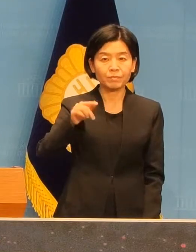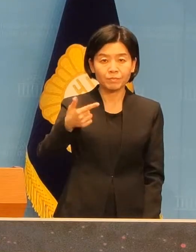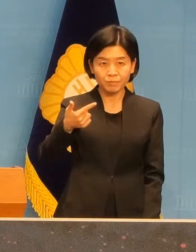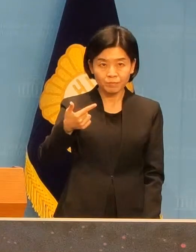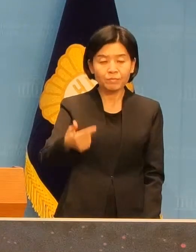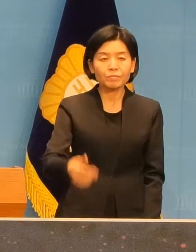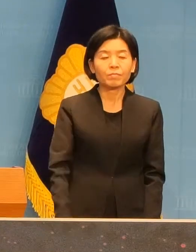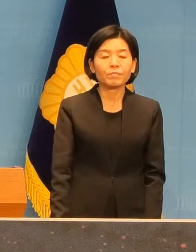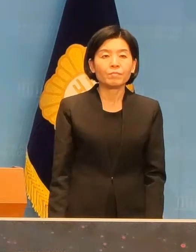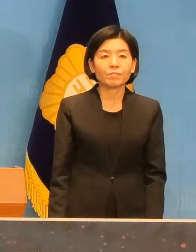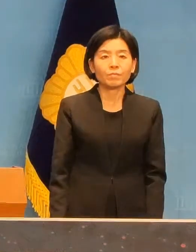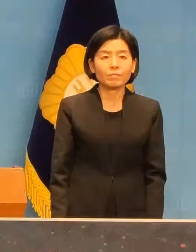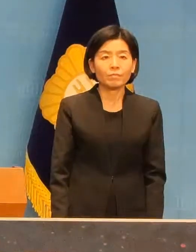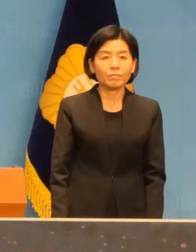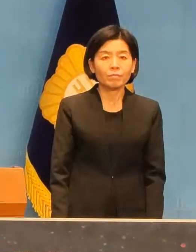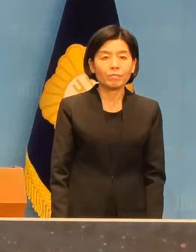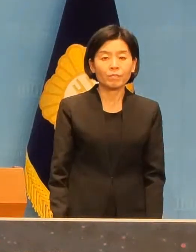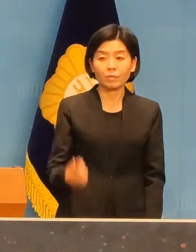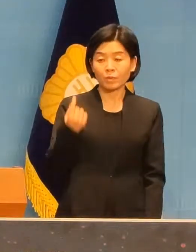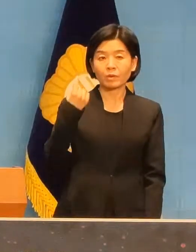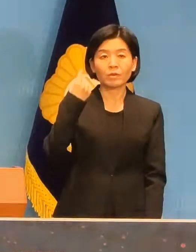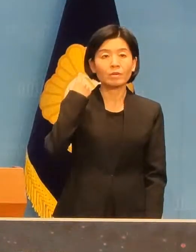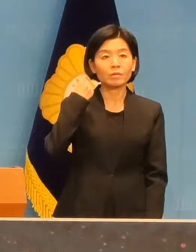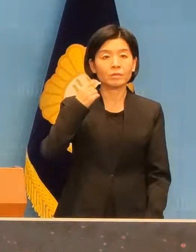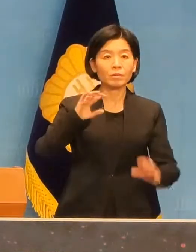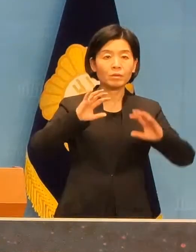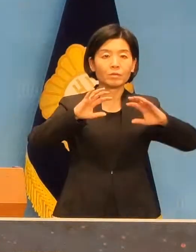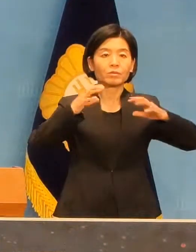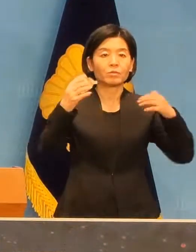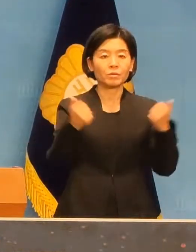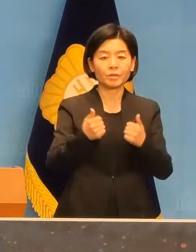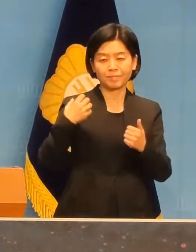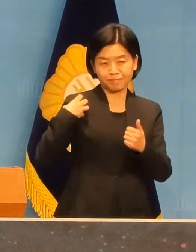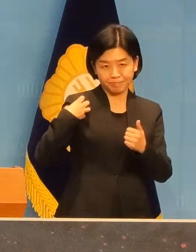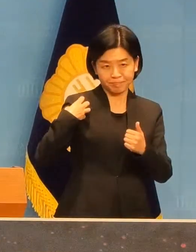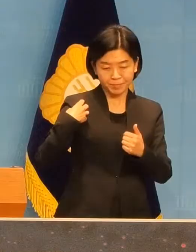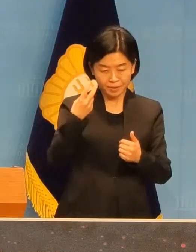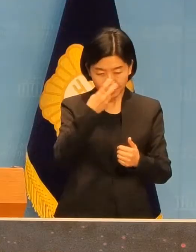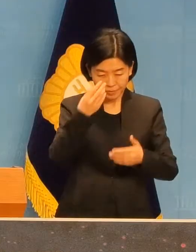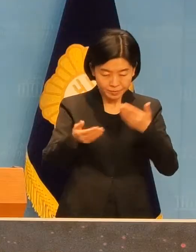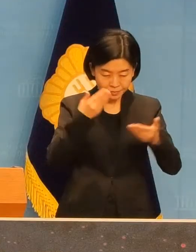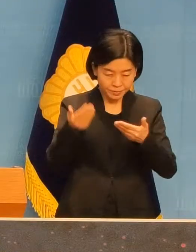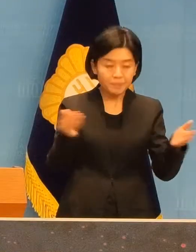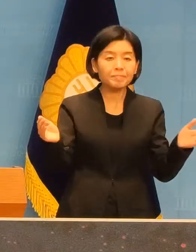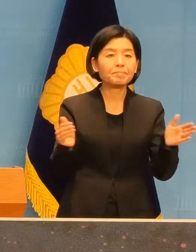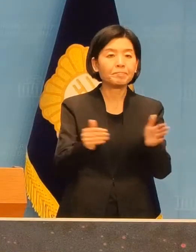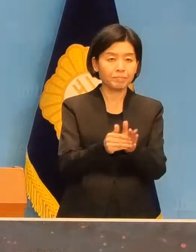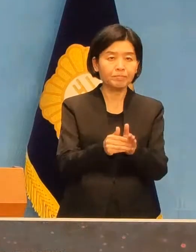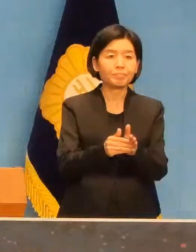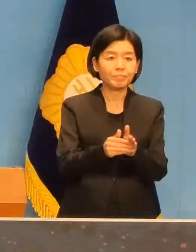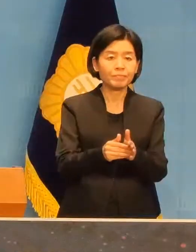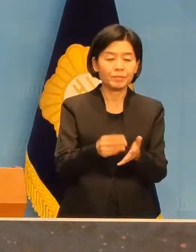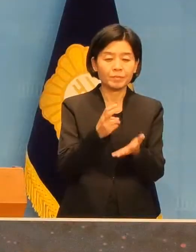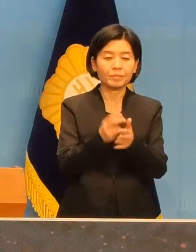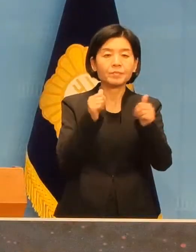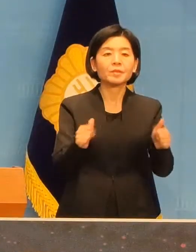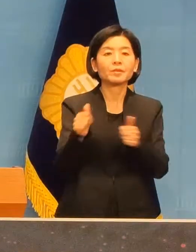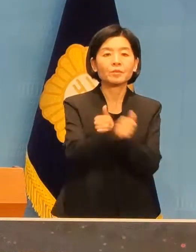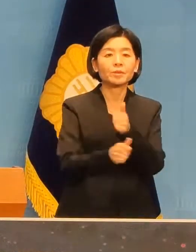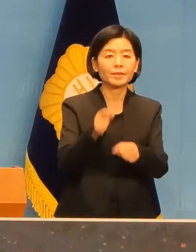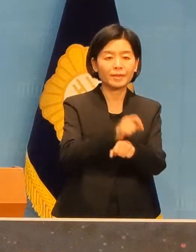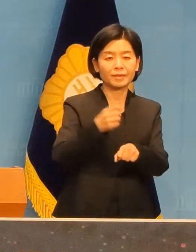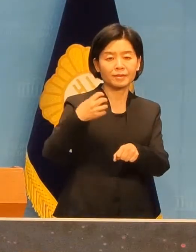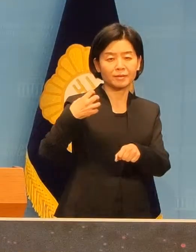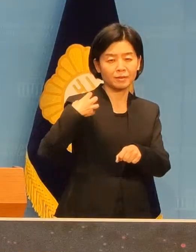나경원입니다. 어제 국정감사가 끝났습니다. 법사위 간사를 하려고